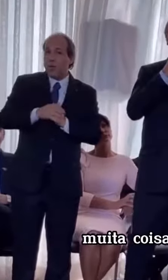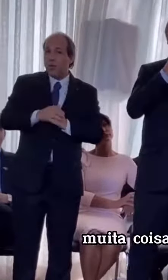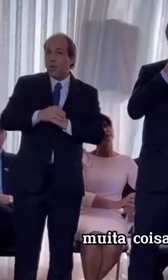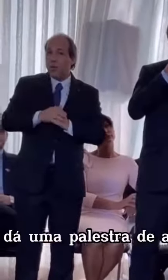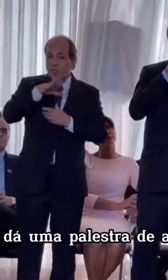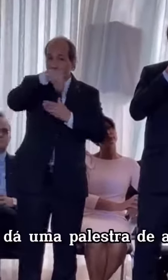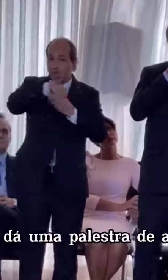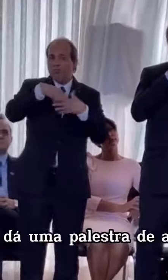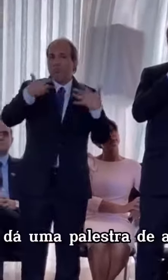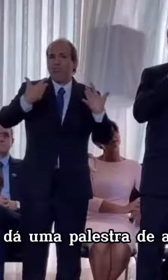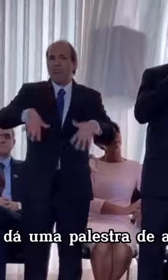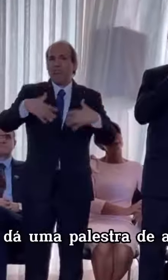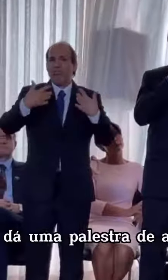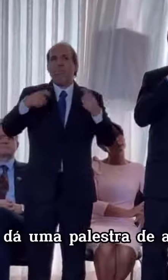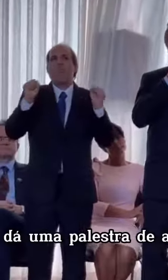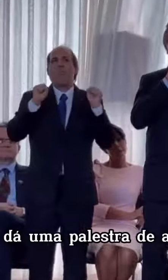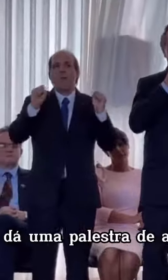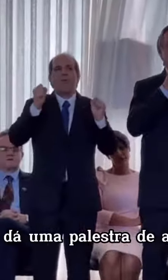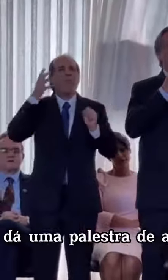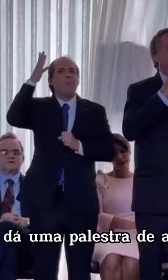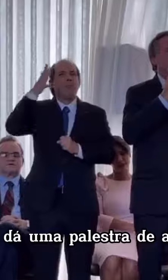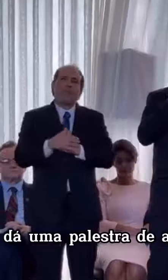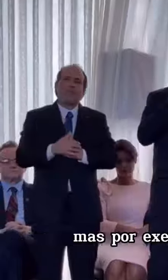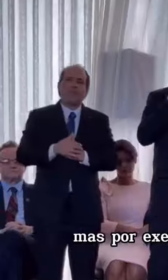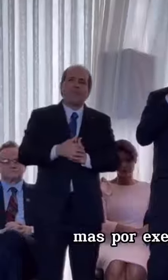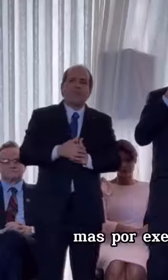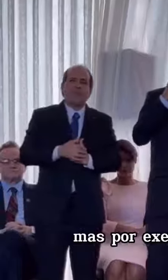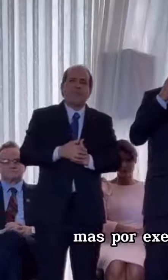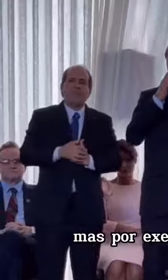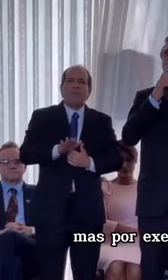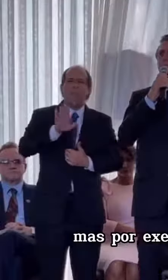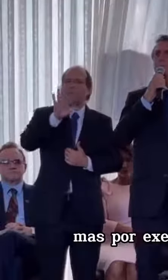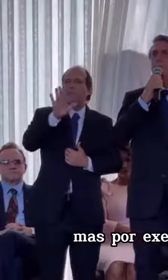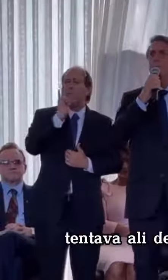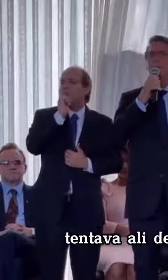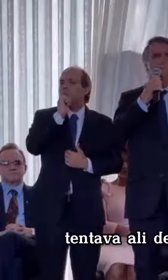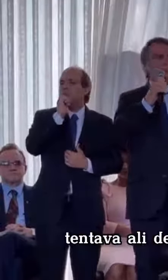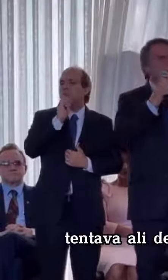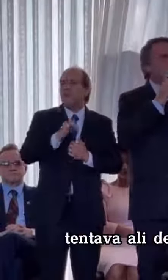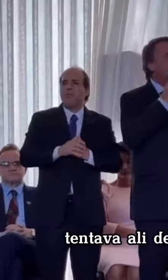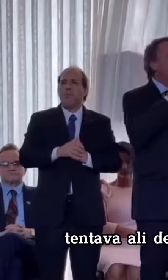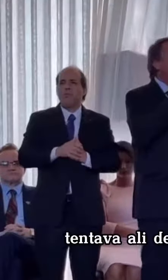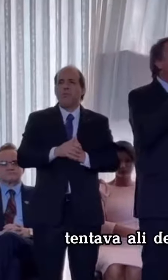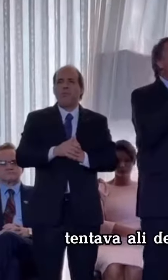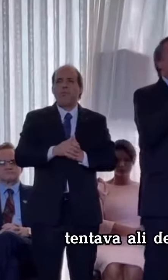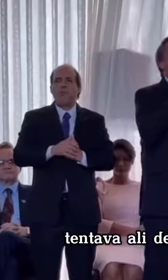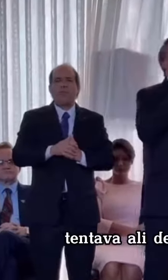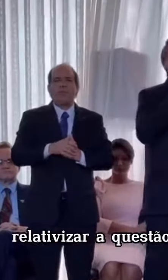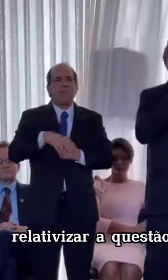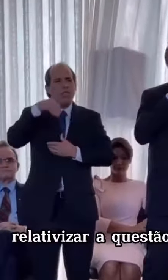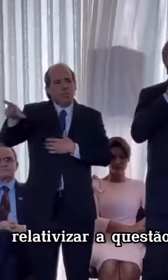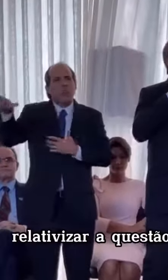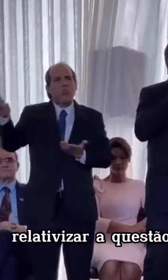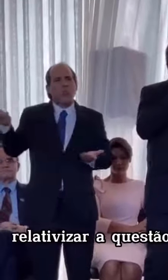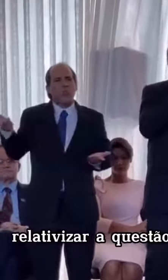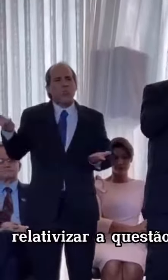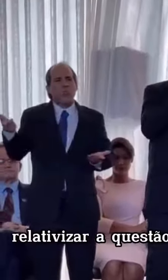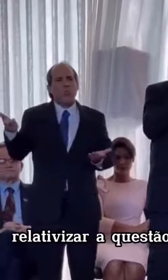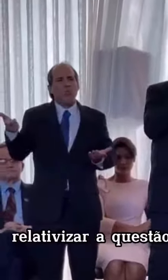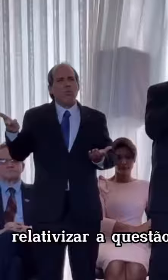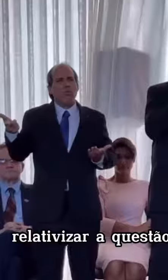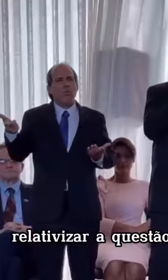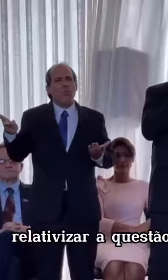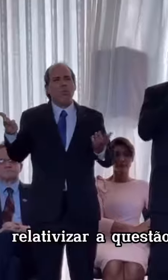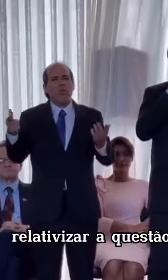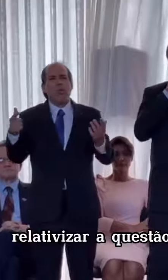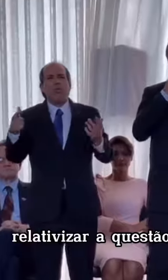Muita coisa ali. Então a palestra de algumas horas. Mas, por exemplo, tentaram ali de novo